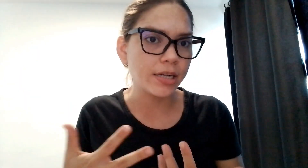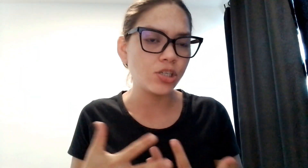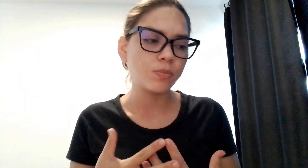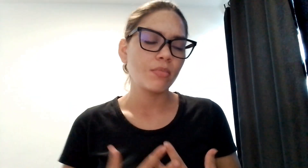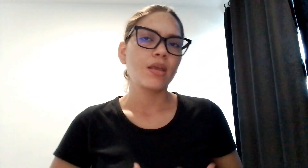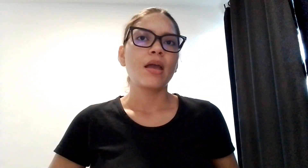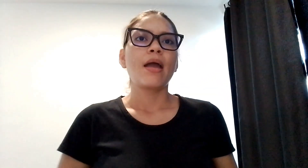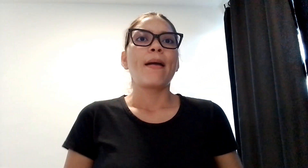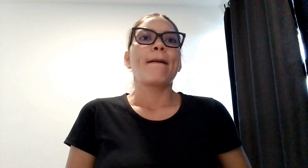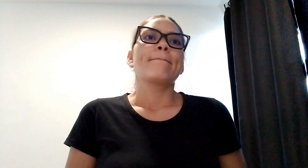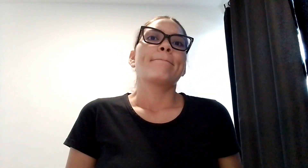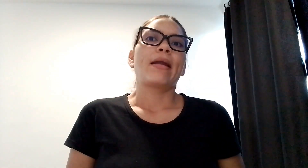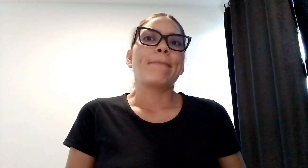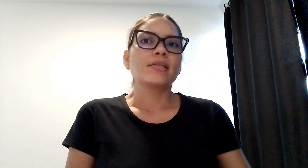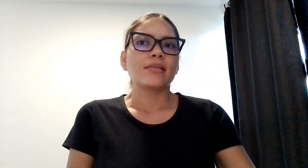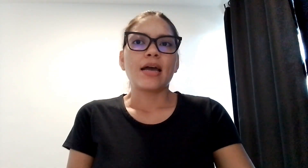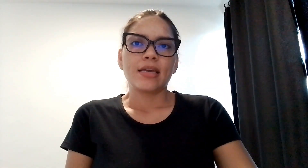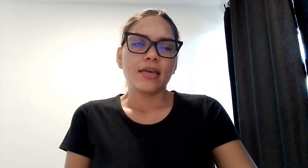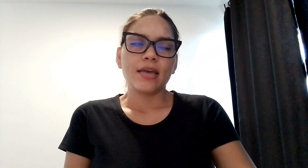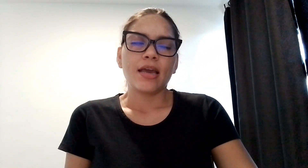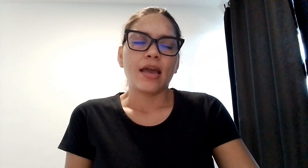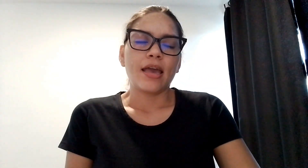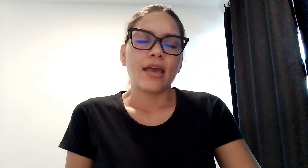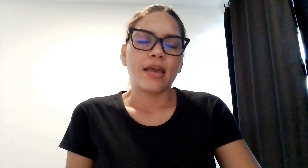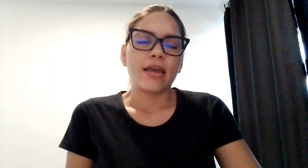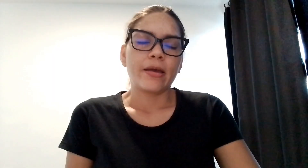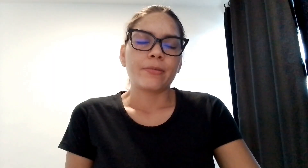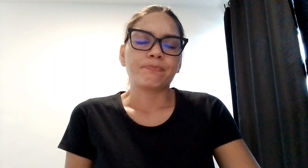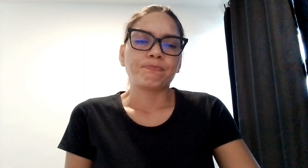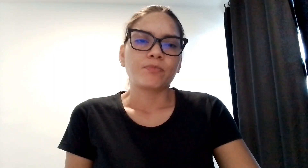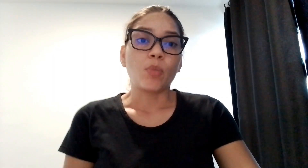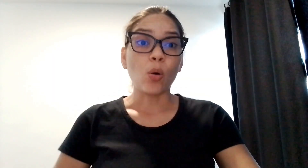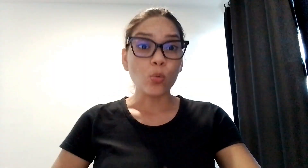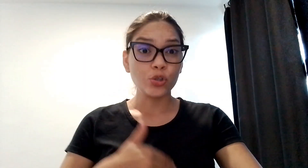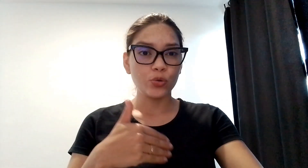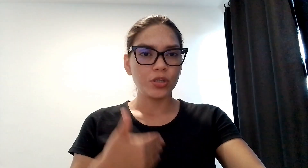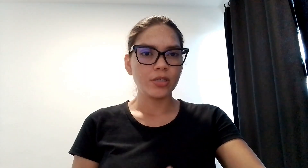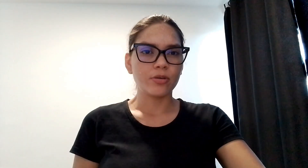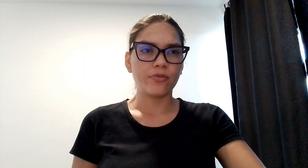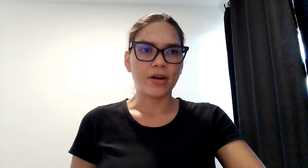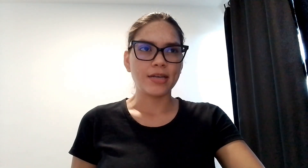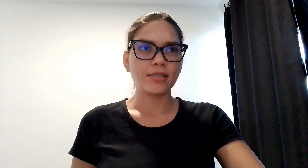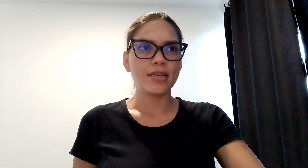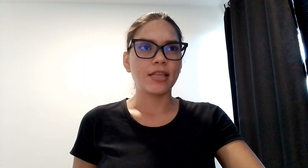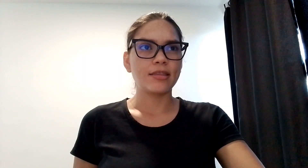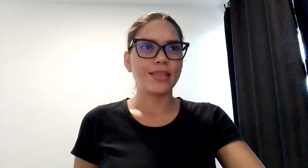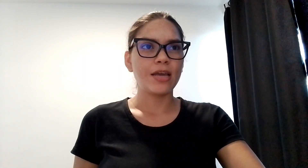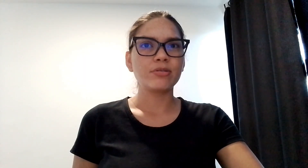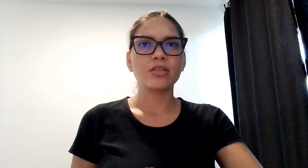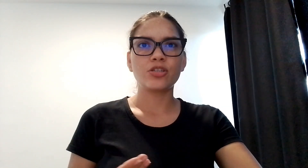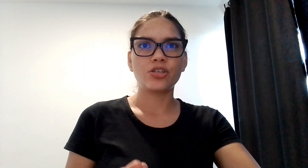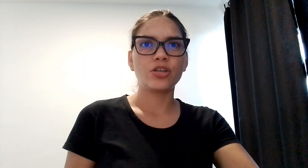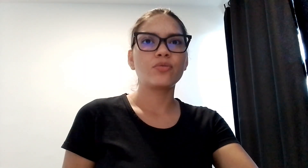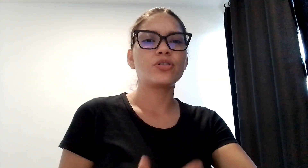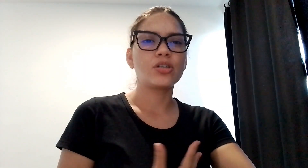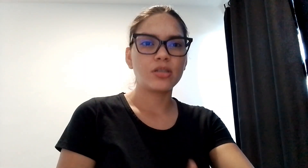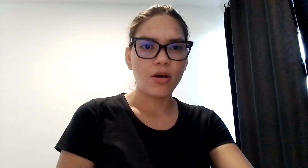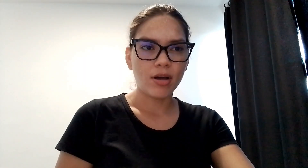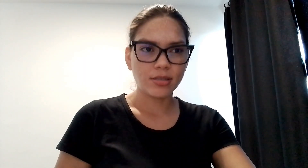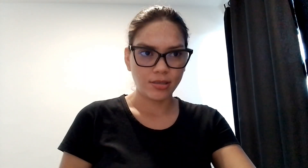corporais para passar aí, para construir a sua frase e ela ter o sentido de interrogação.